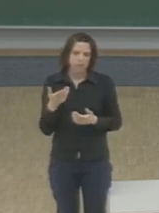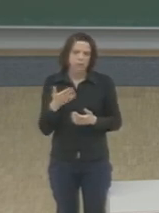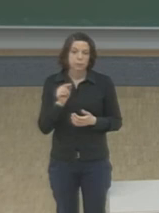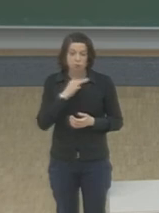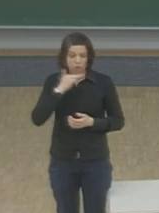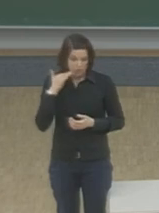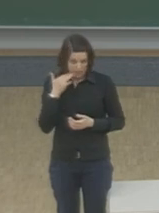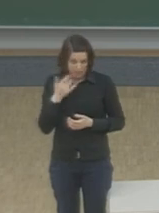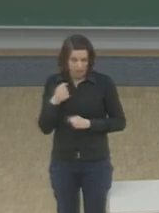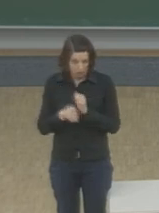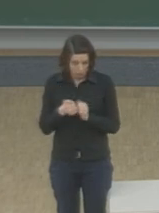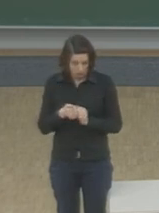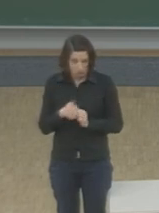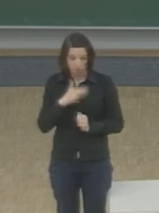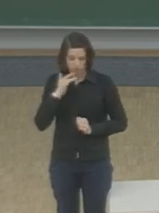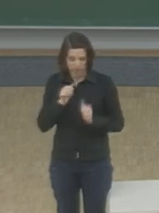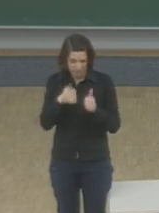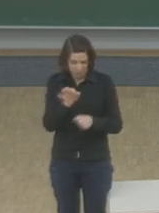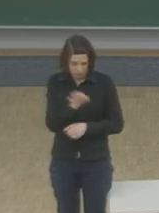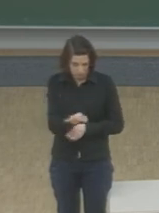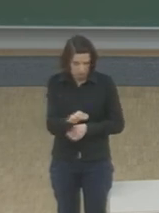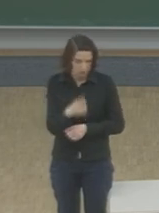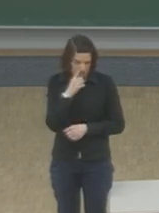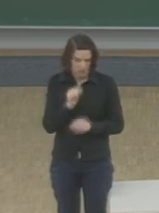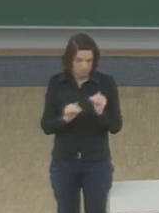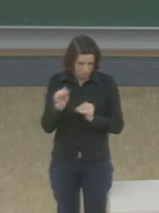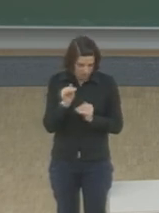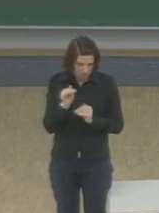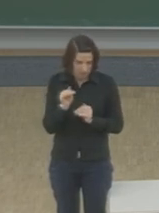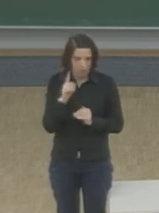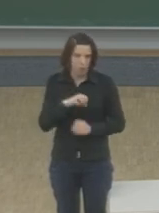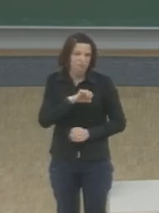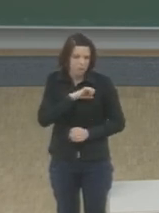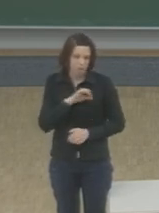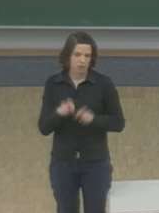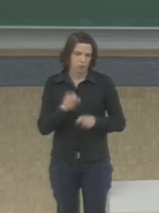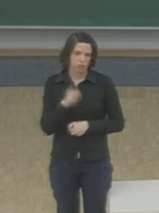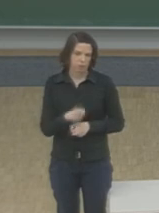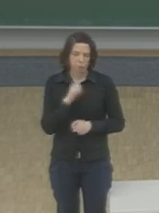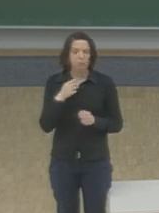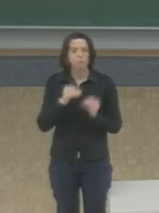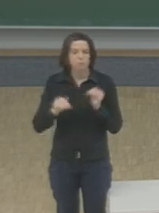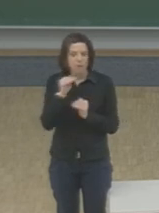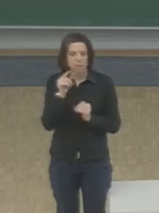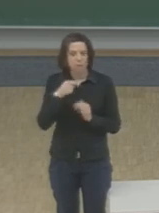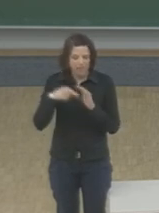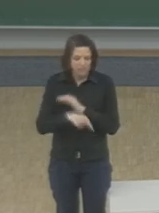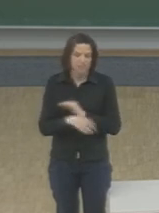hilft viel, sondern jedes Mehr muss ein tiefer oder gründlicher sein, was